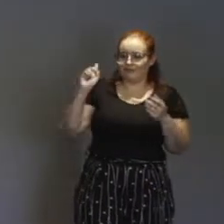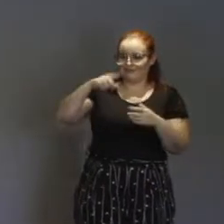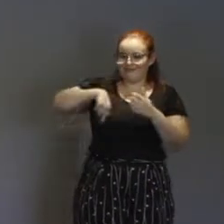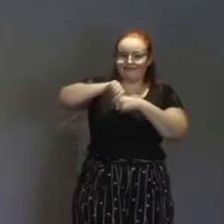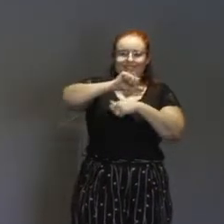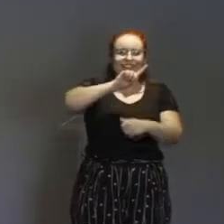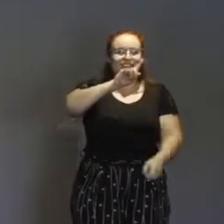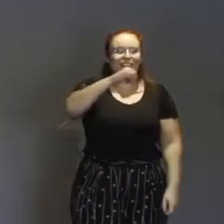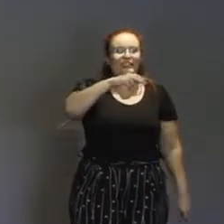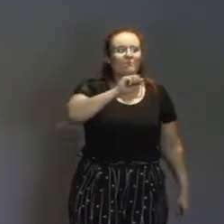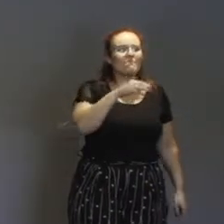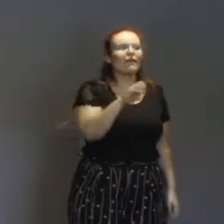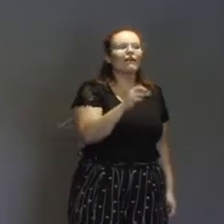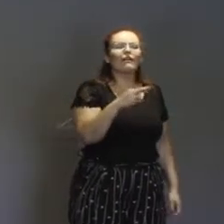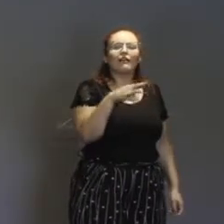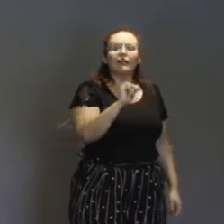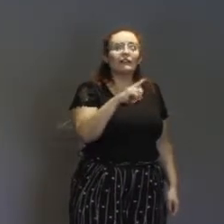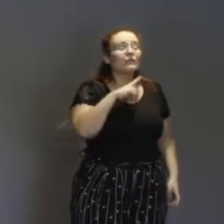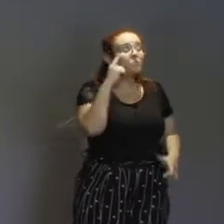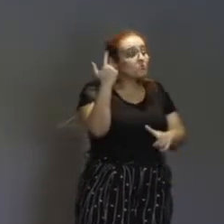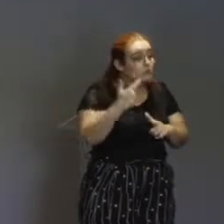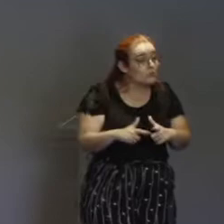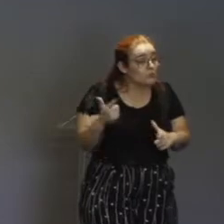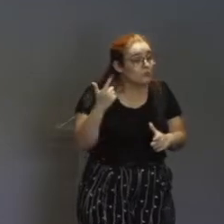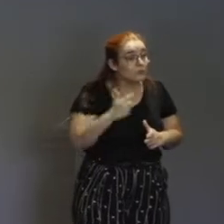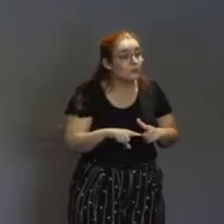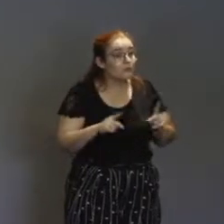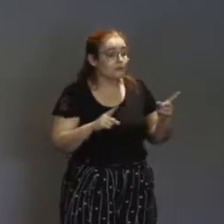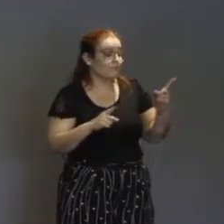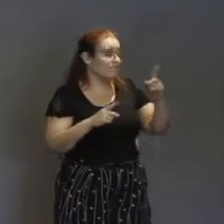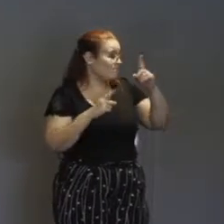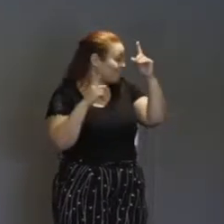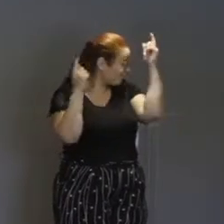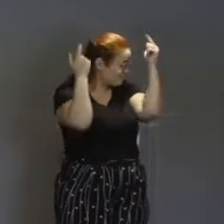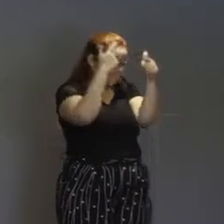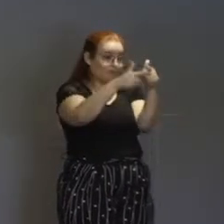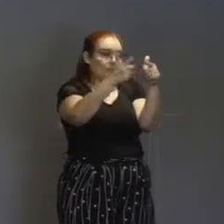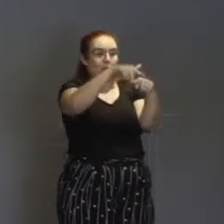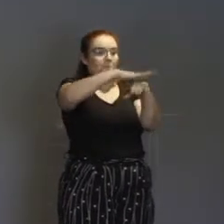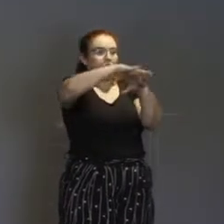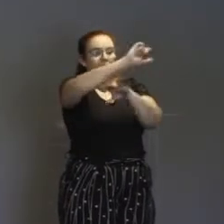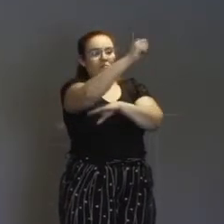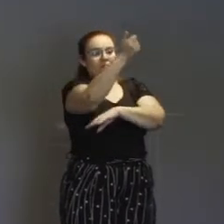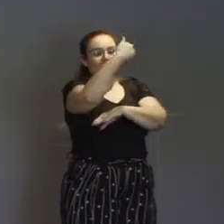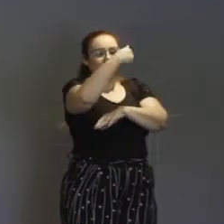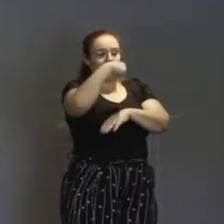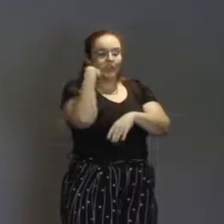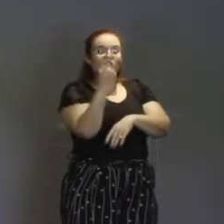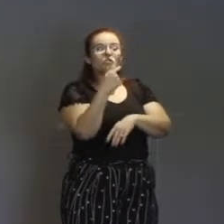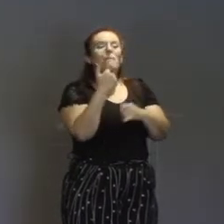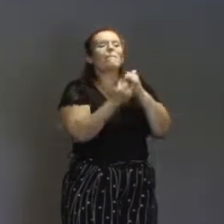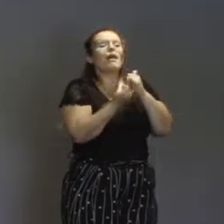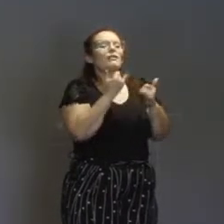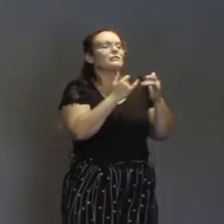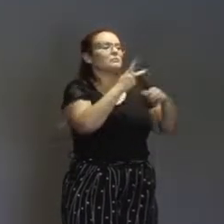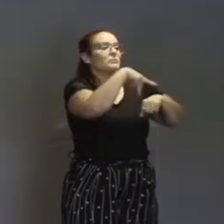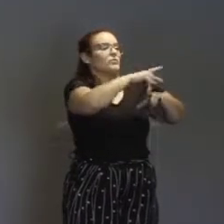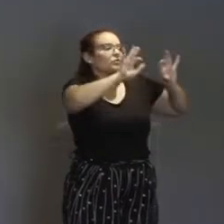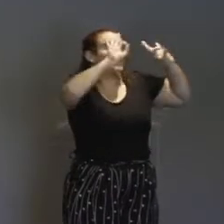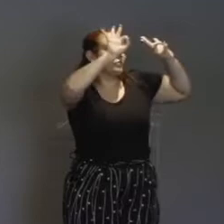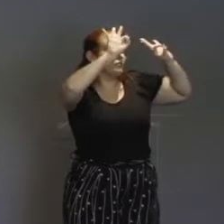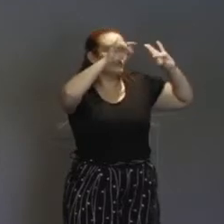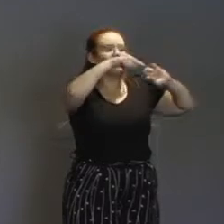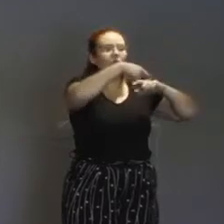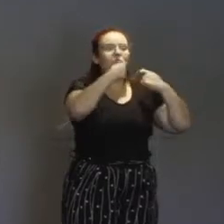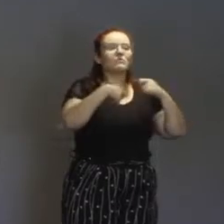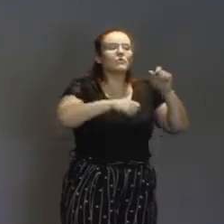têm uns problemas mais graves estruturalmente do que os nossos. E ele chegou à conclusão de que eles precisam mexer na educação